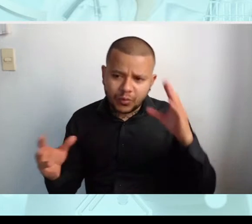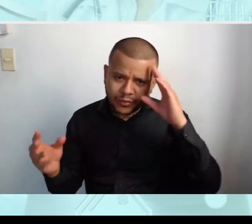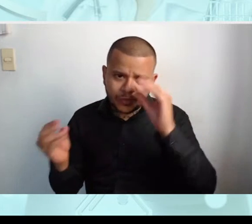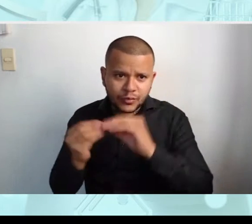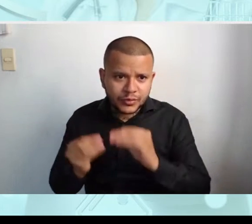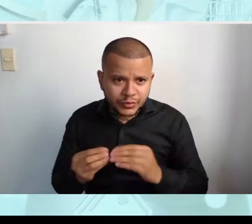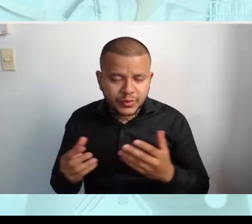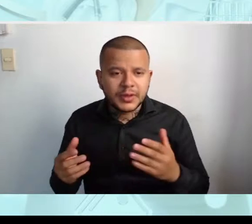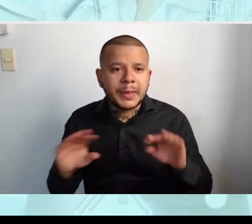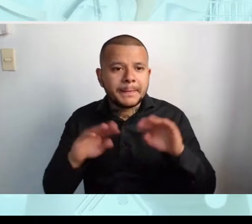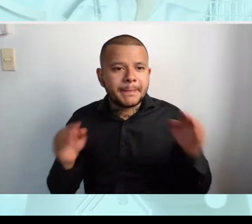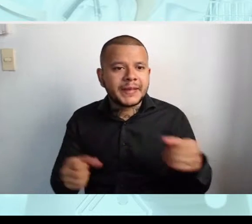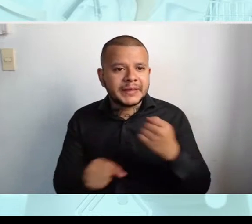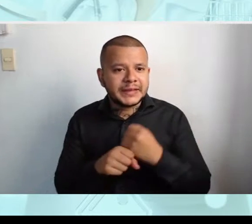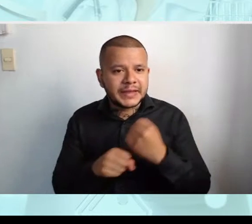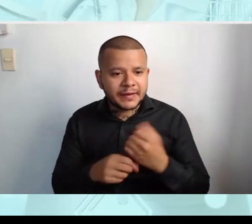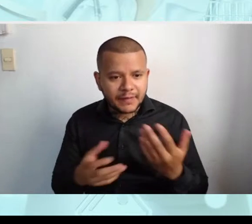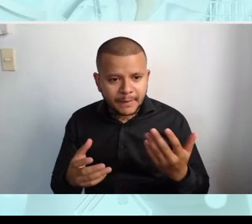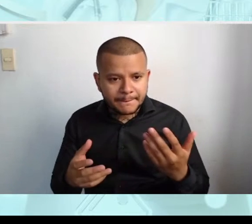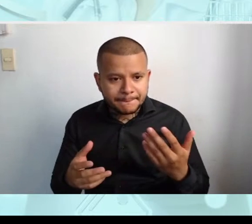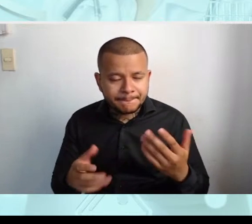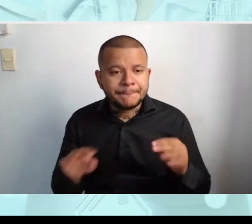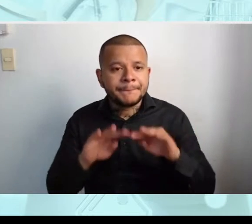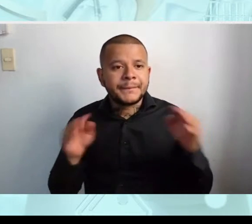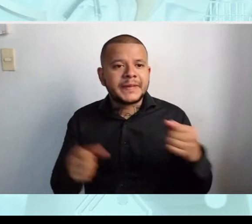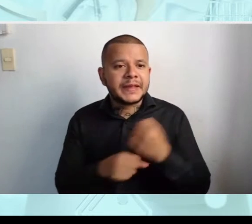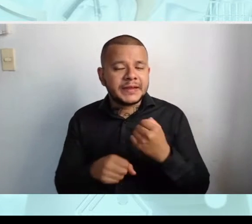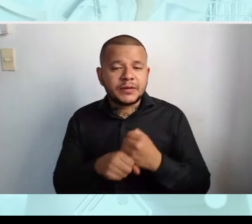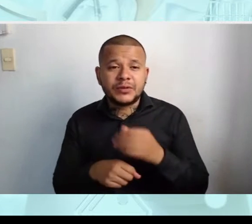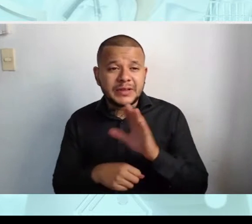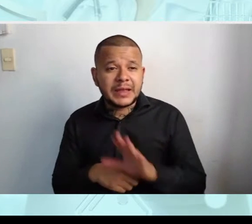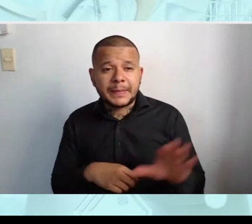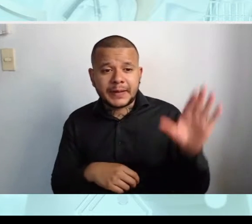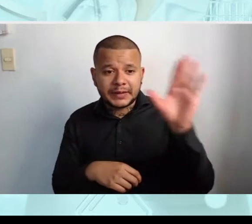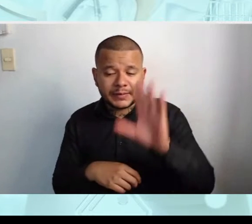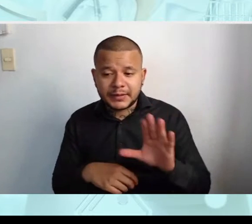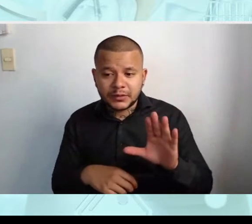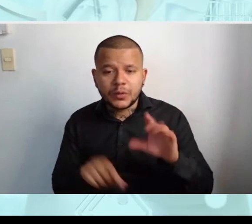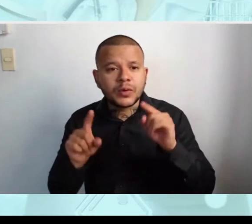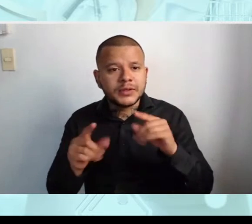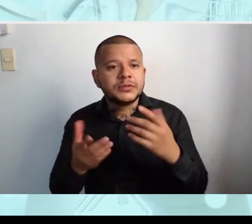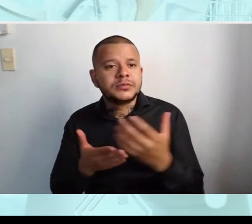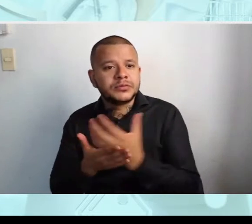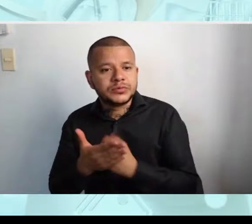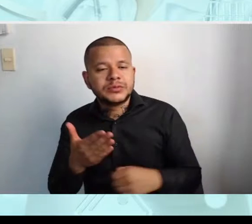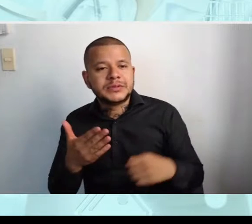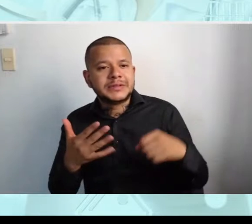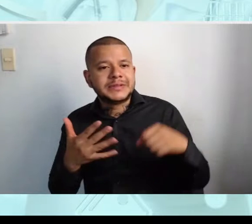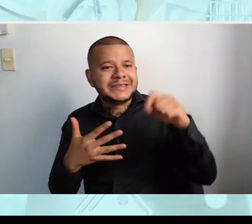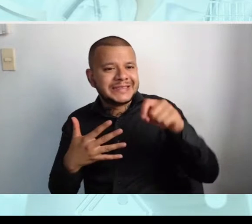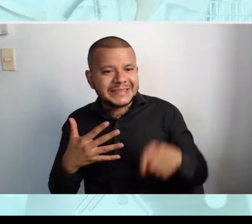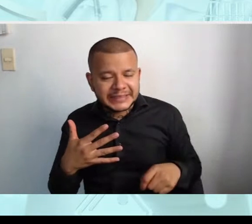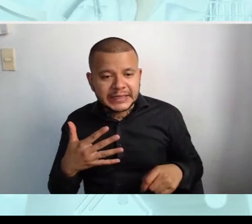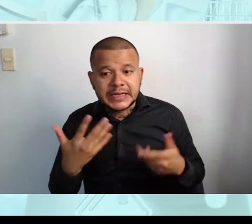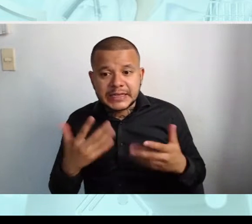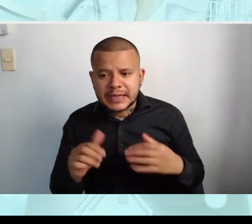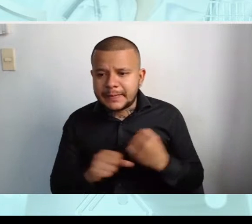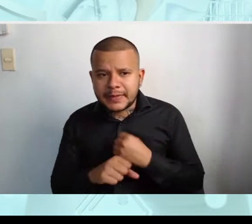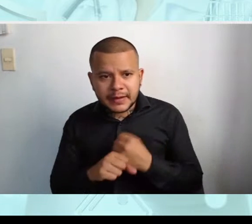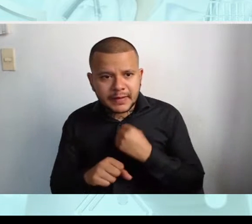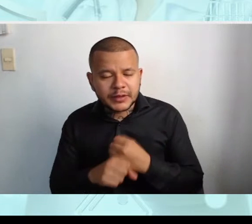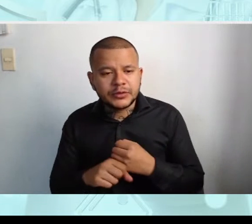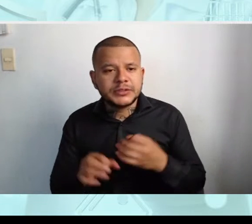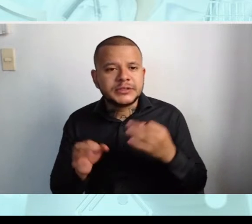en mesas de trabajo, en mesas de trabajo que se hicieron en todo el departamento para recoger las necesidades sentidas y poder trabajar y generar el